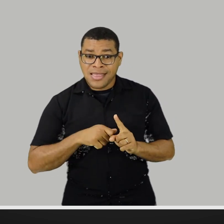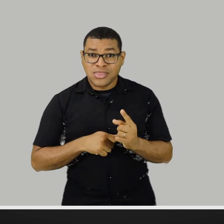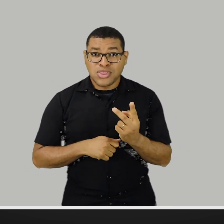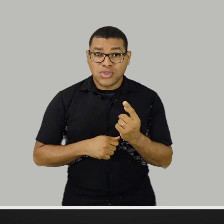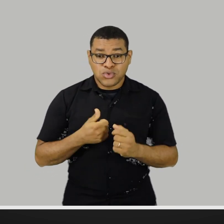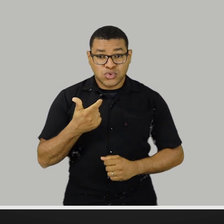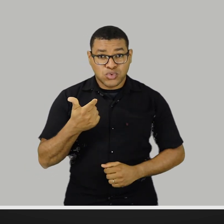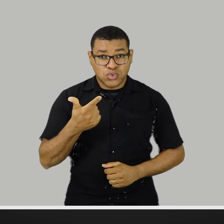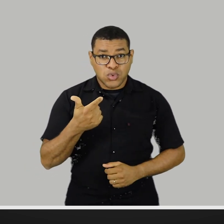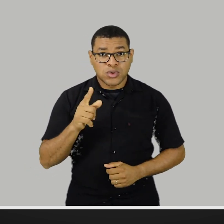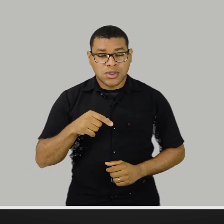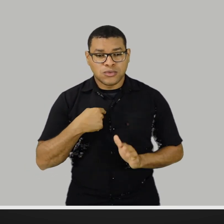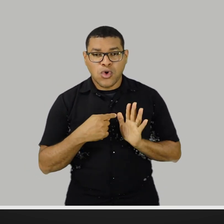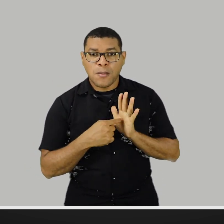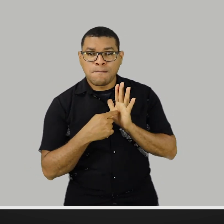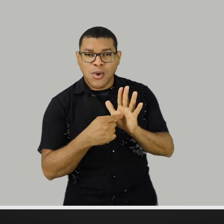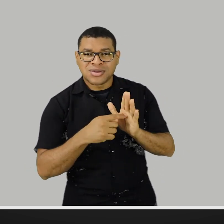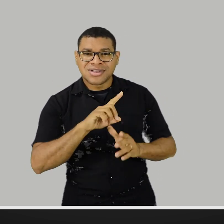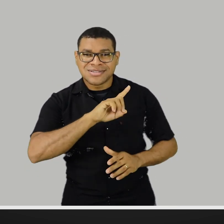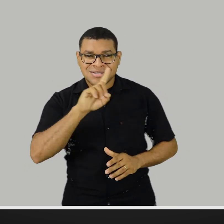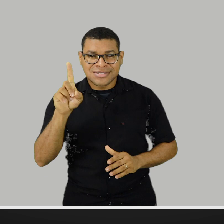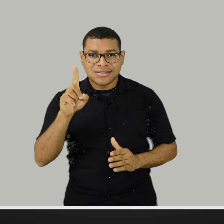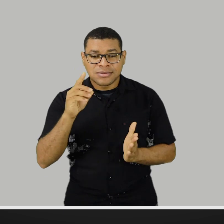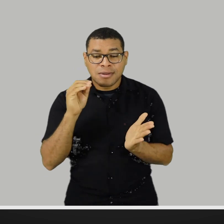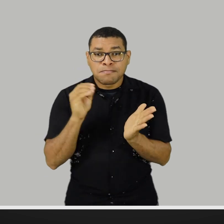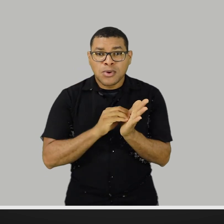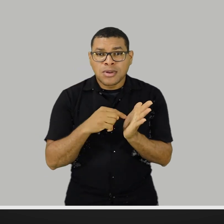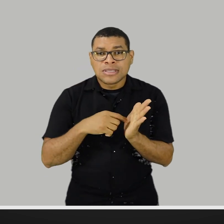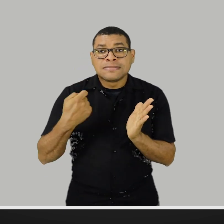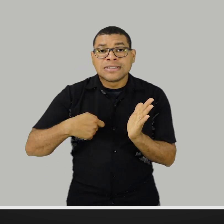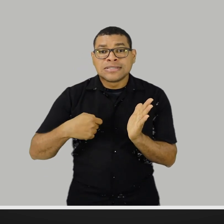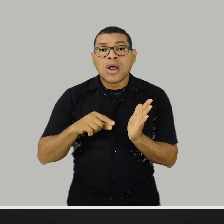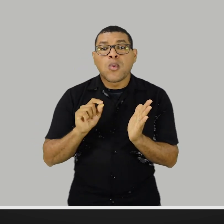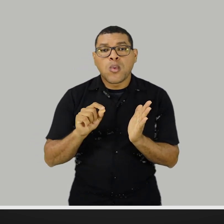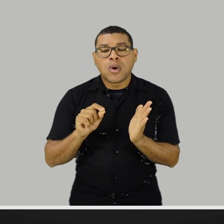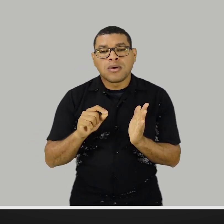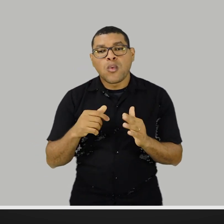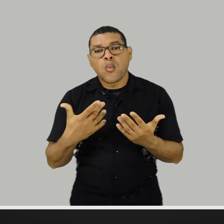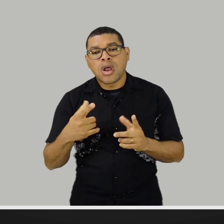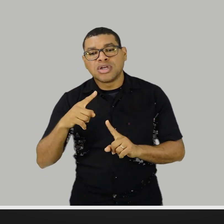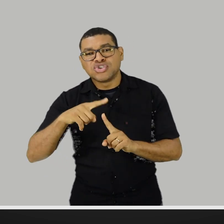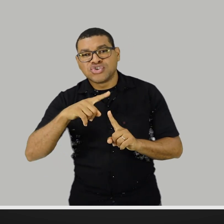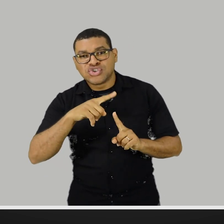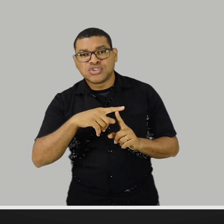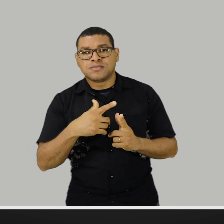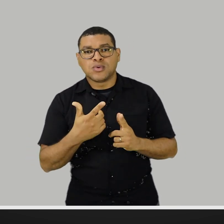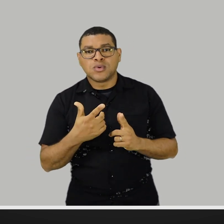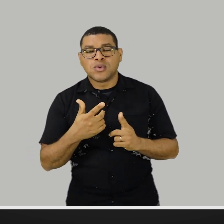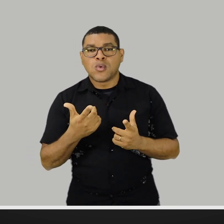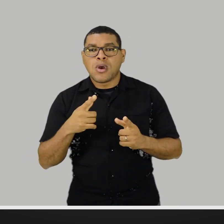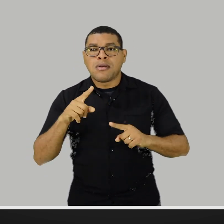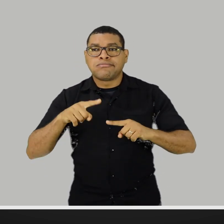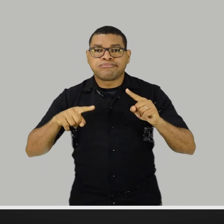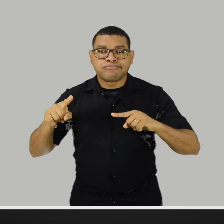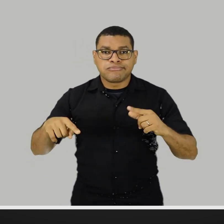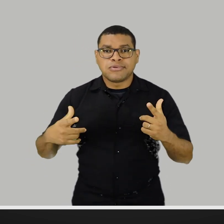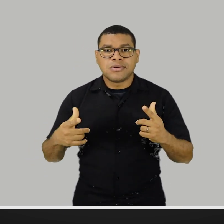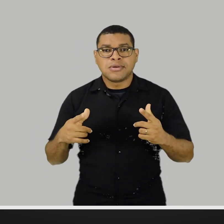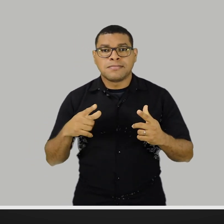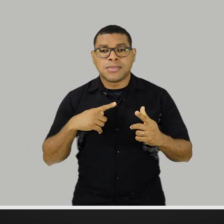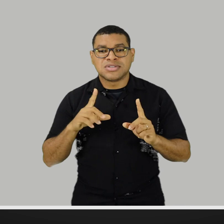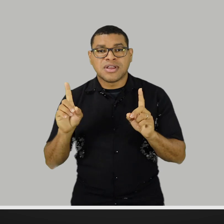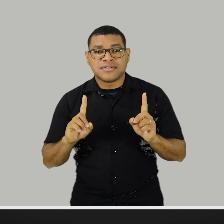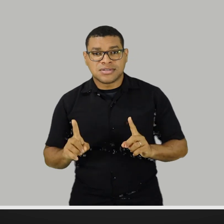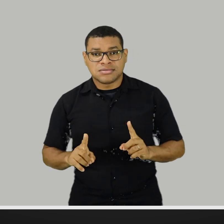na qual conste a a espécie o tipo grau nível de deficiência conforme